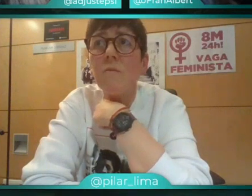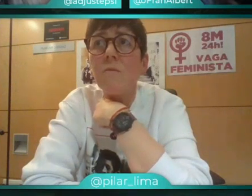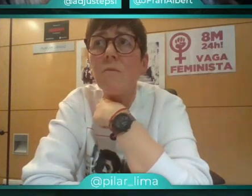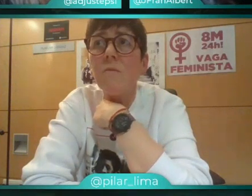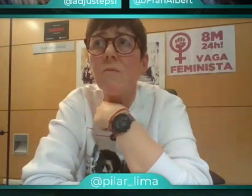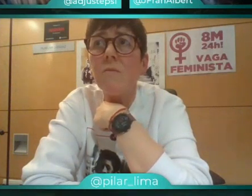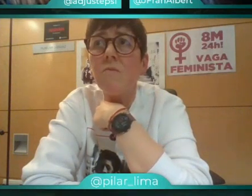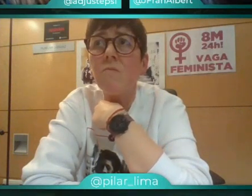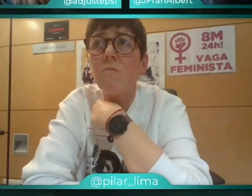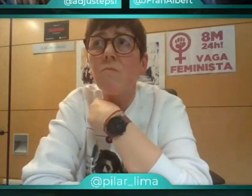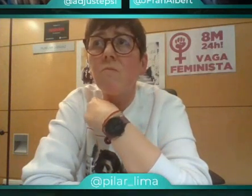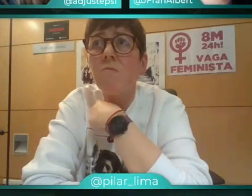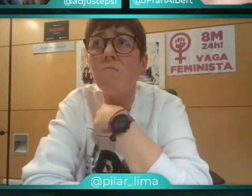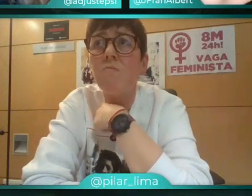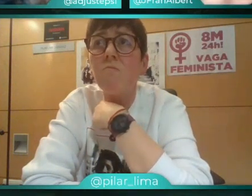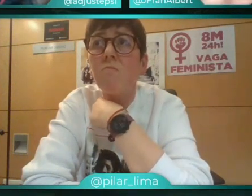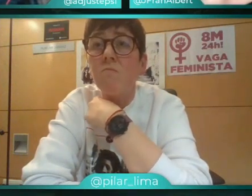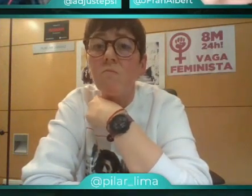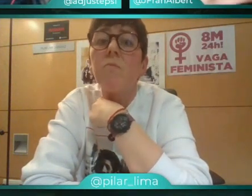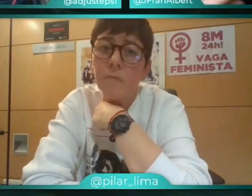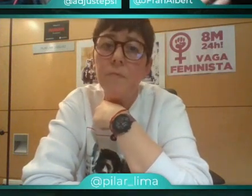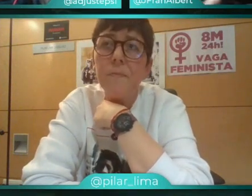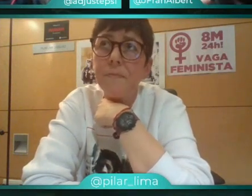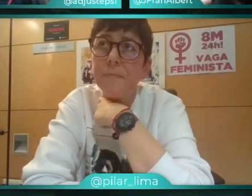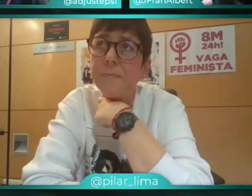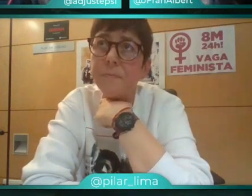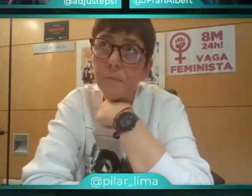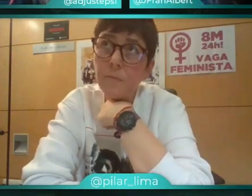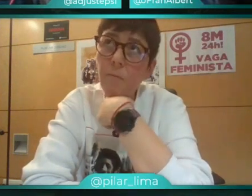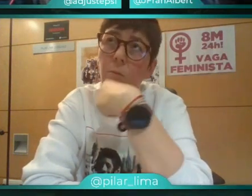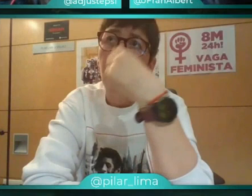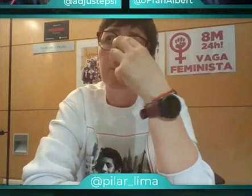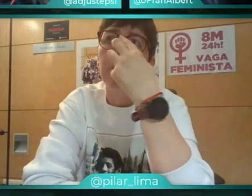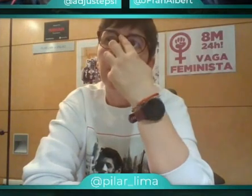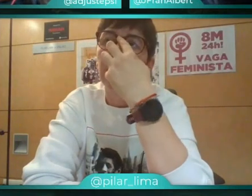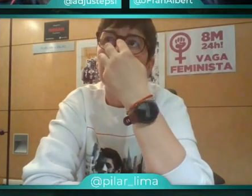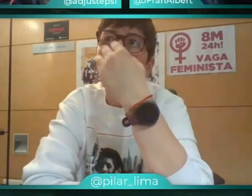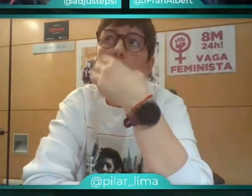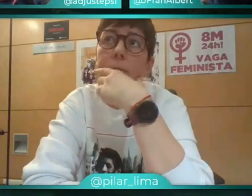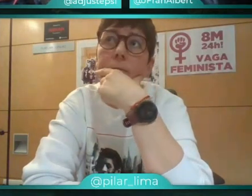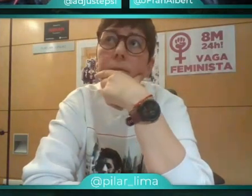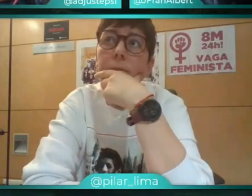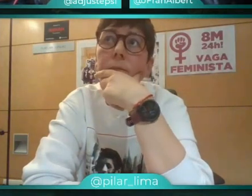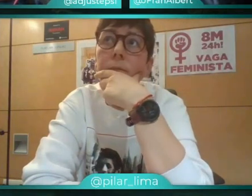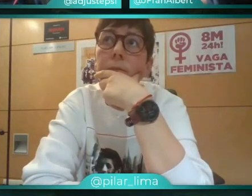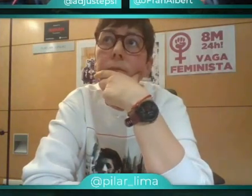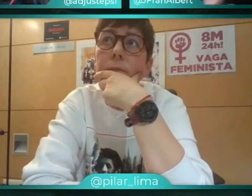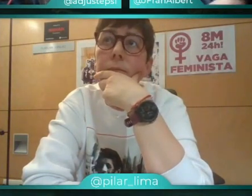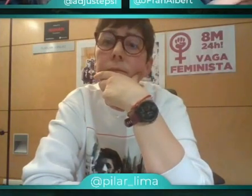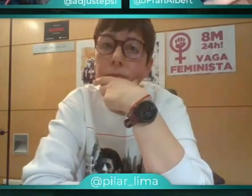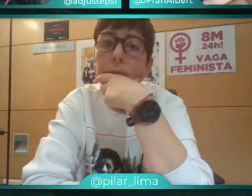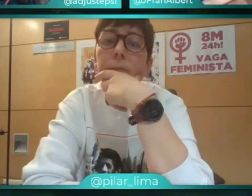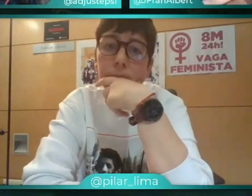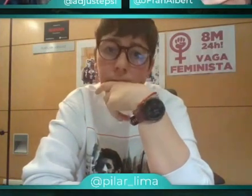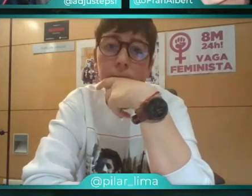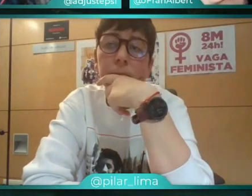habido algunos casos no un poco fuera de esto por ejemplo es muy llamativo el caso de begoña Gómez no que fue exactamente por el por el